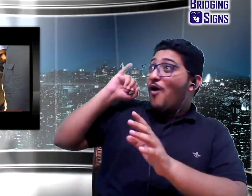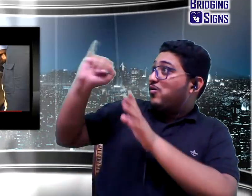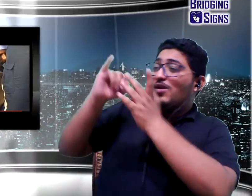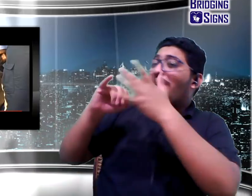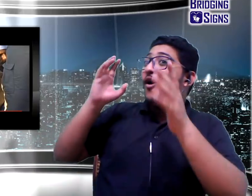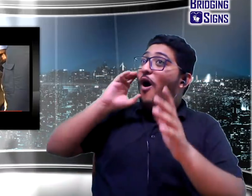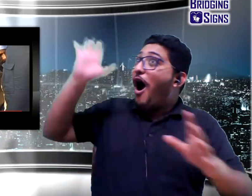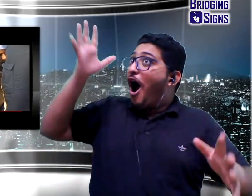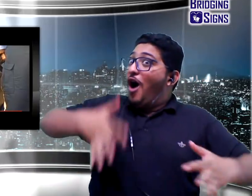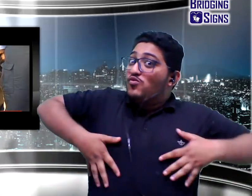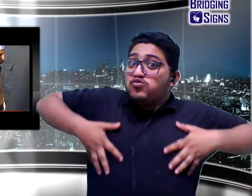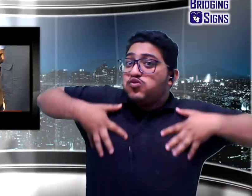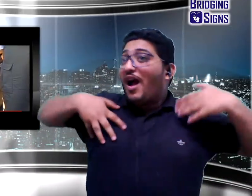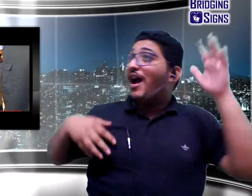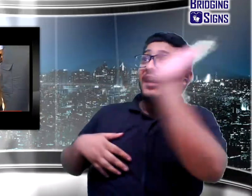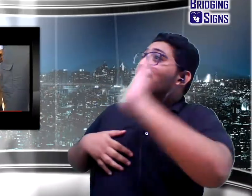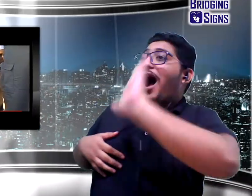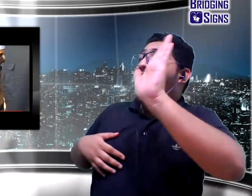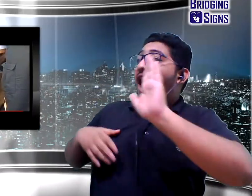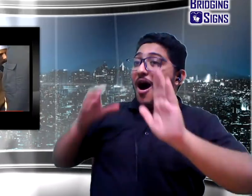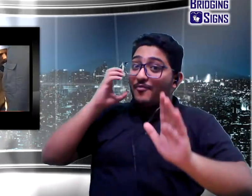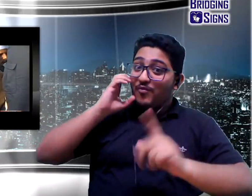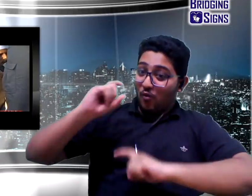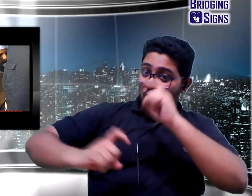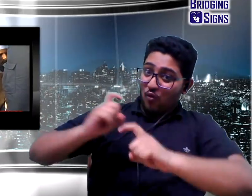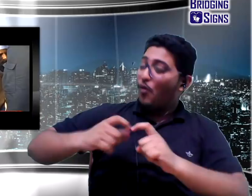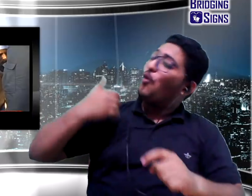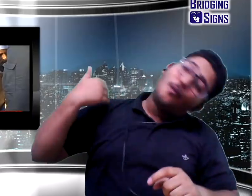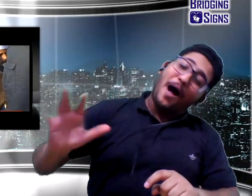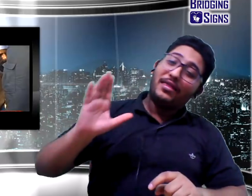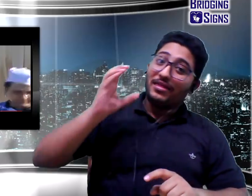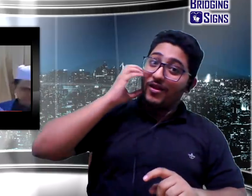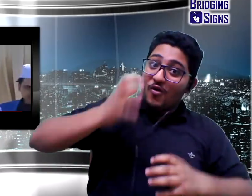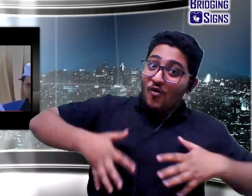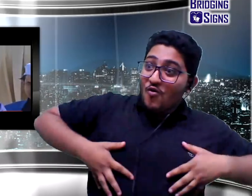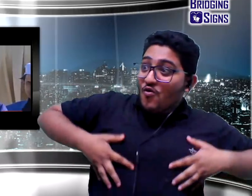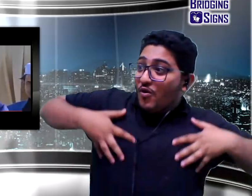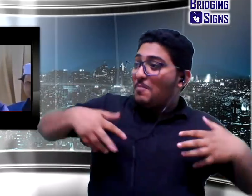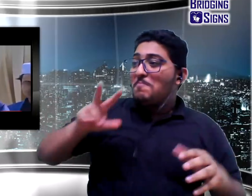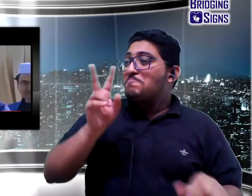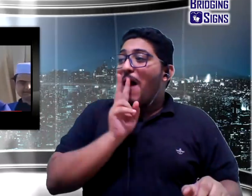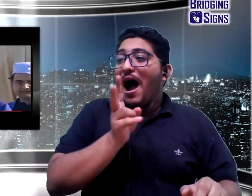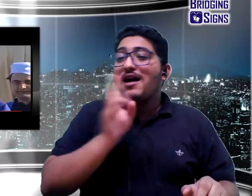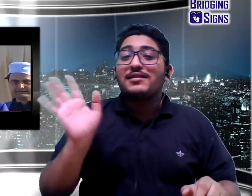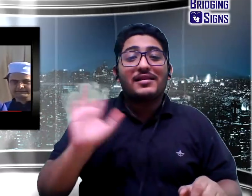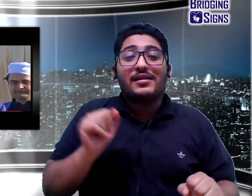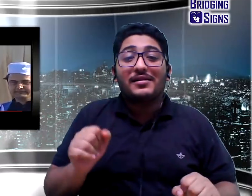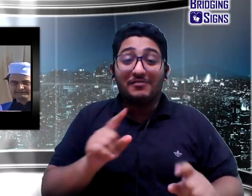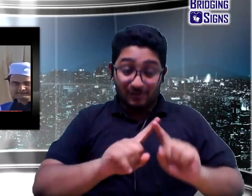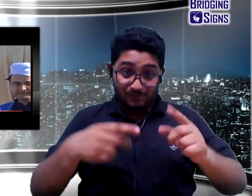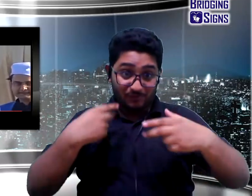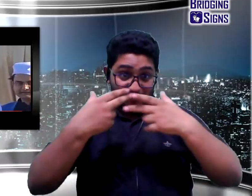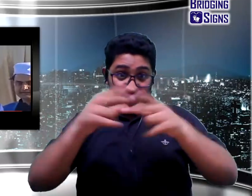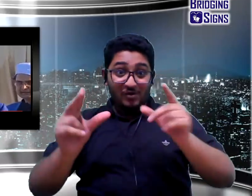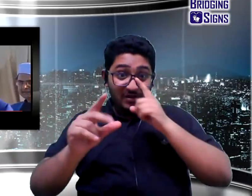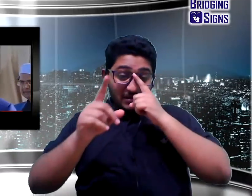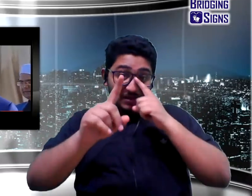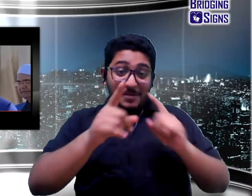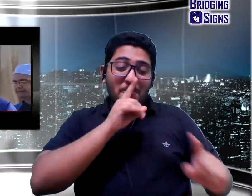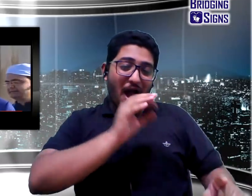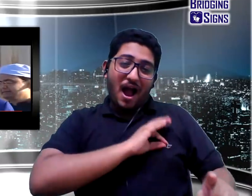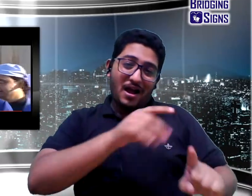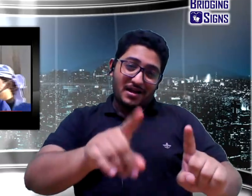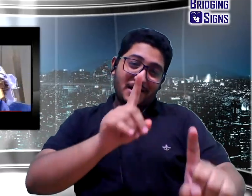मोदी साहब, भावें मेरी सियासी लड़ाई होवे, भावें मेरी जिंदगी गांधी परिवार दे नाम होवे, लेकिन जिहड़ा तुसीं इह काम कीता